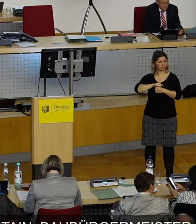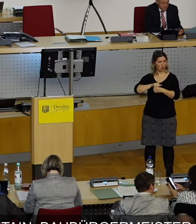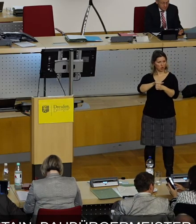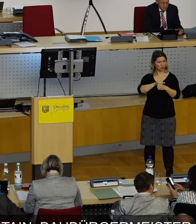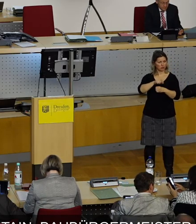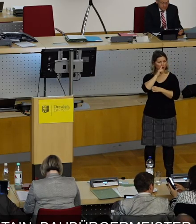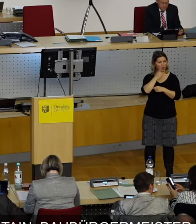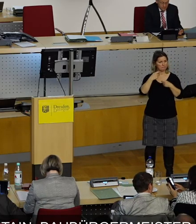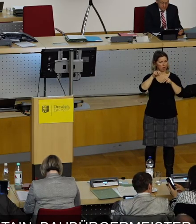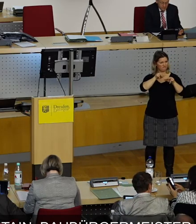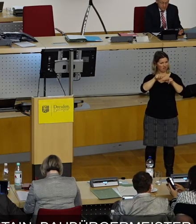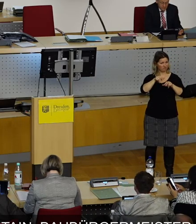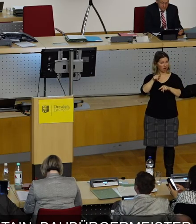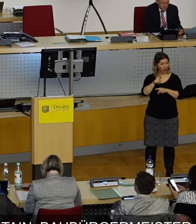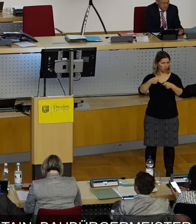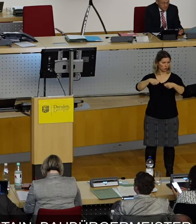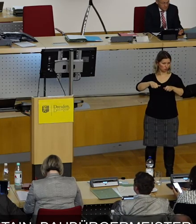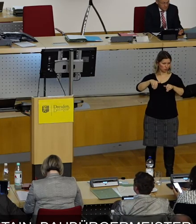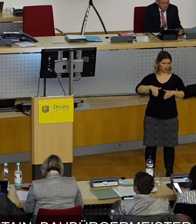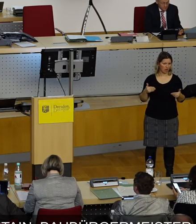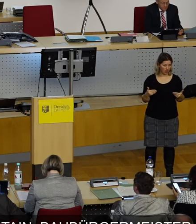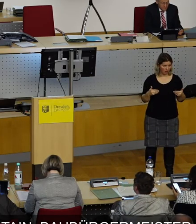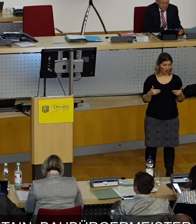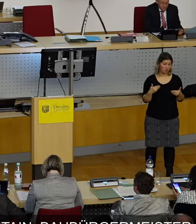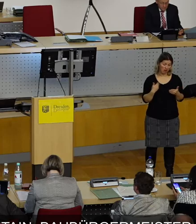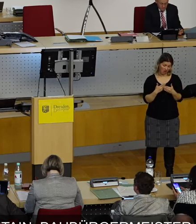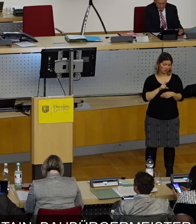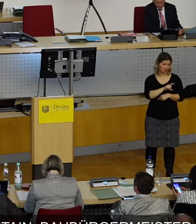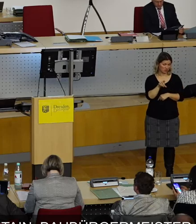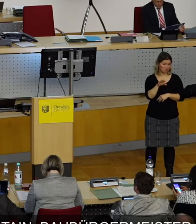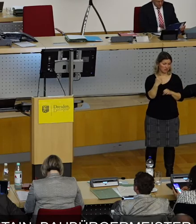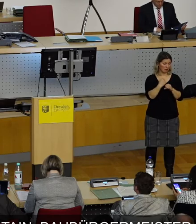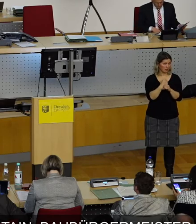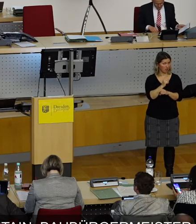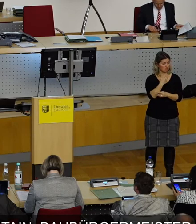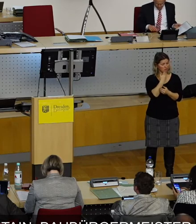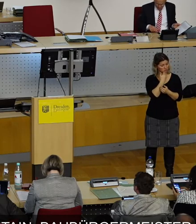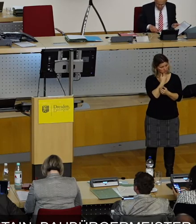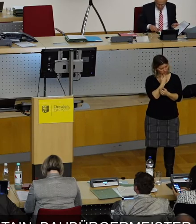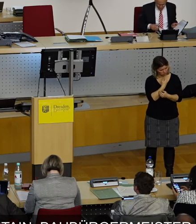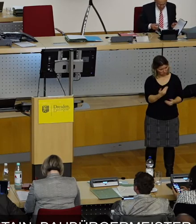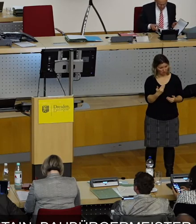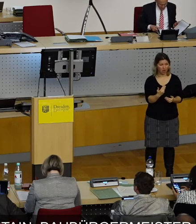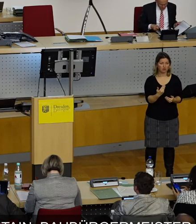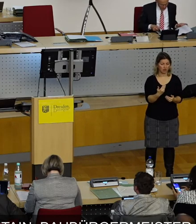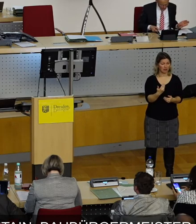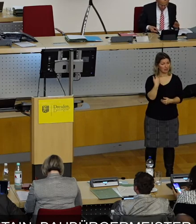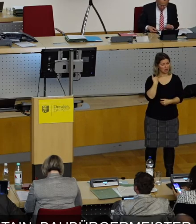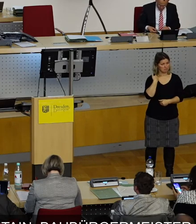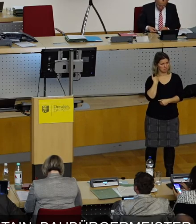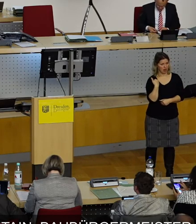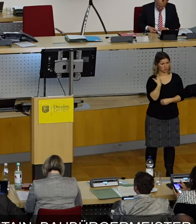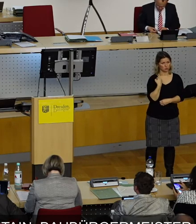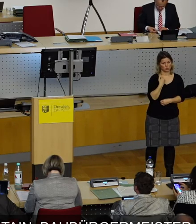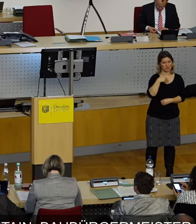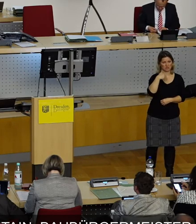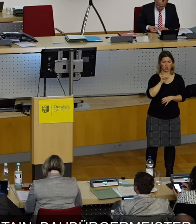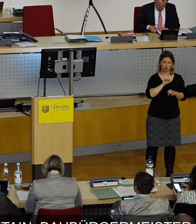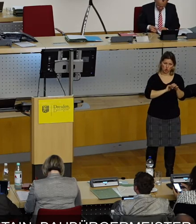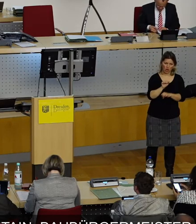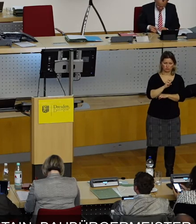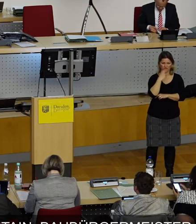Bauverwaltung aus. Und da möchte ich auch einfach mal wirklich Dank sagen an die Mitarbeiterinnen und Mitarbeiter, die trotz dieser erheblichen Belastung immer noch versuchen,